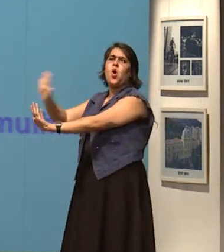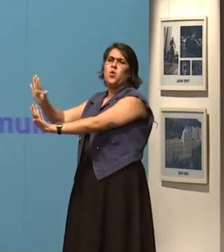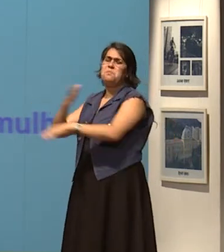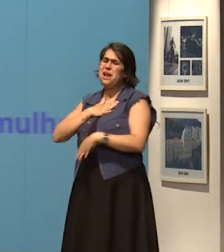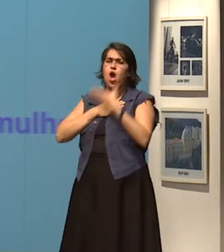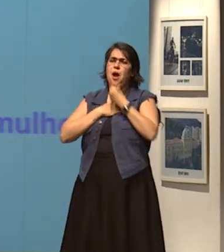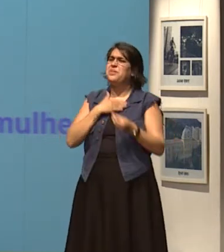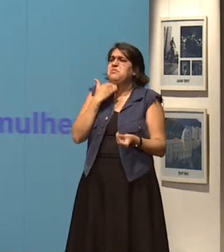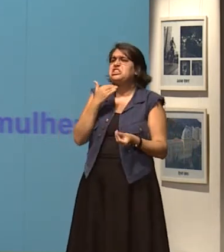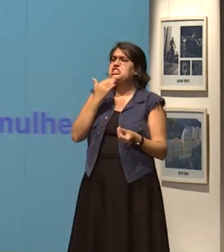Ah, o feminismo é só para mulher.